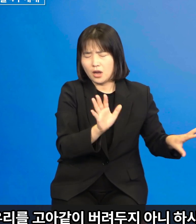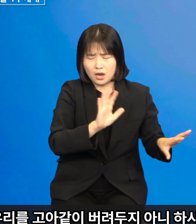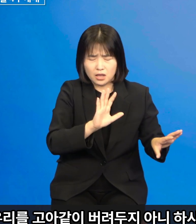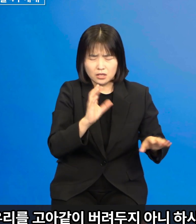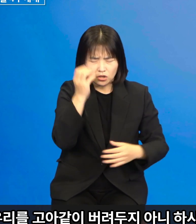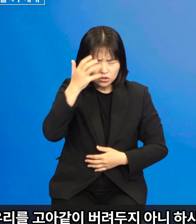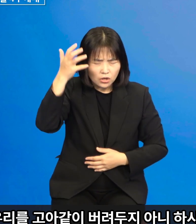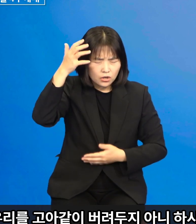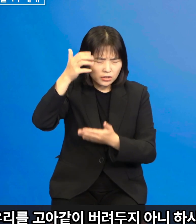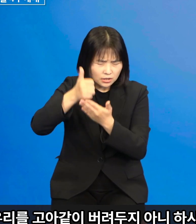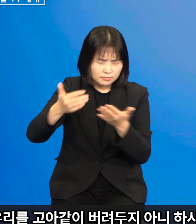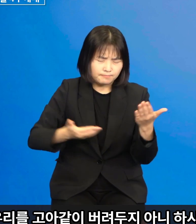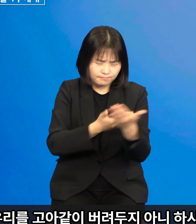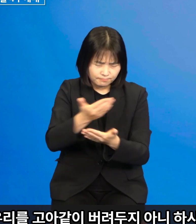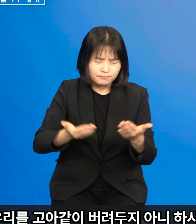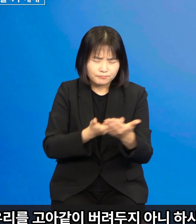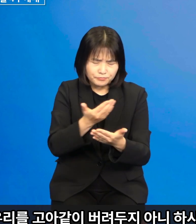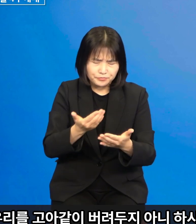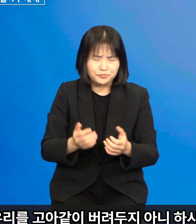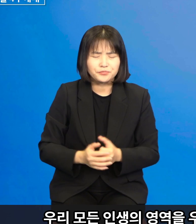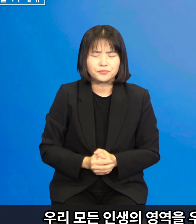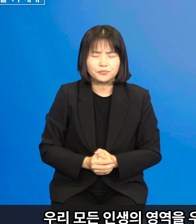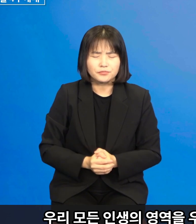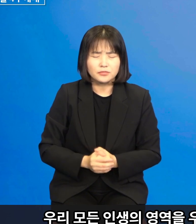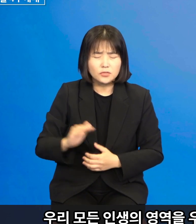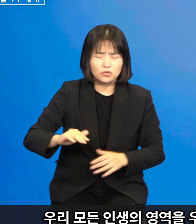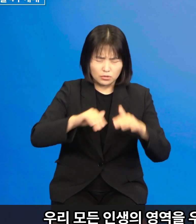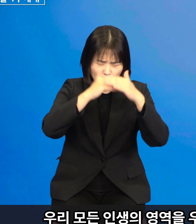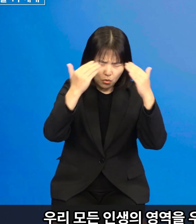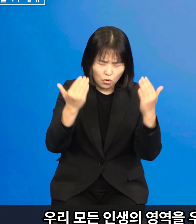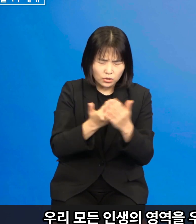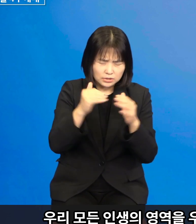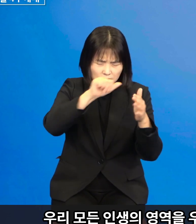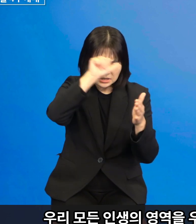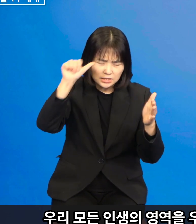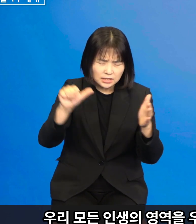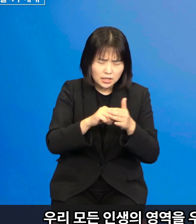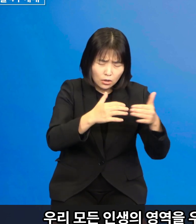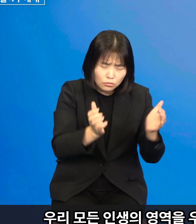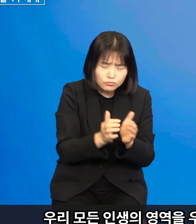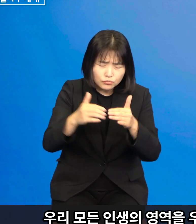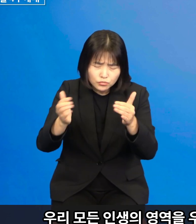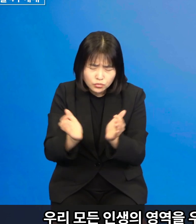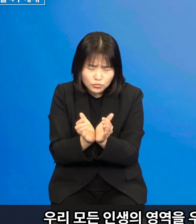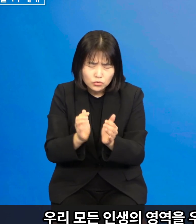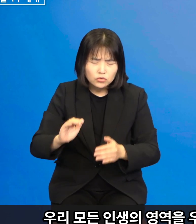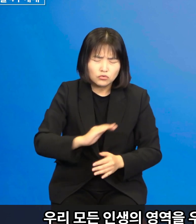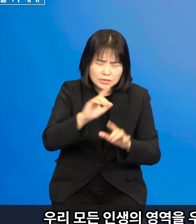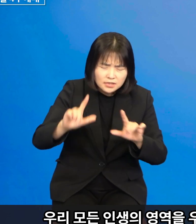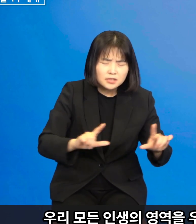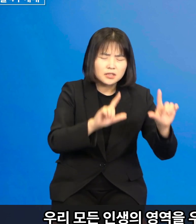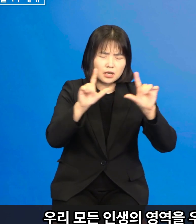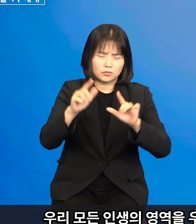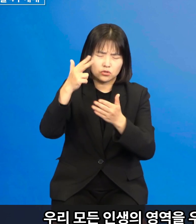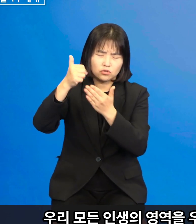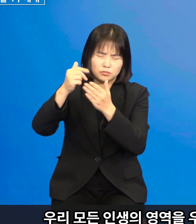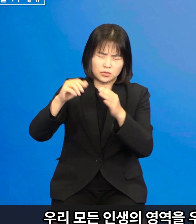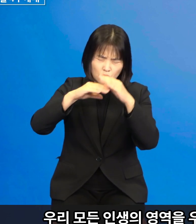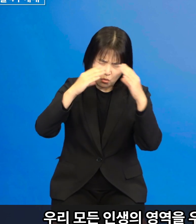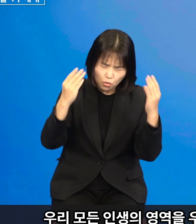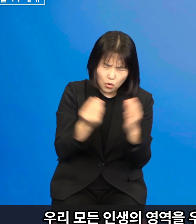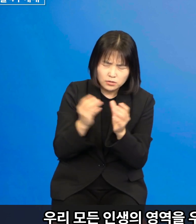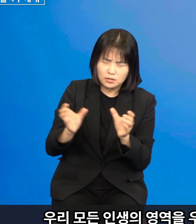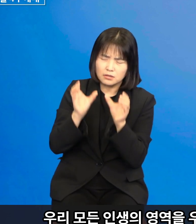감화감동 내주교통하심이 우리 모든 인생의 영역을, 우리의 삶을 주님께